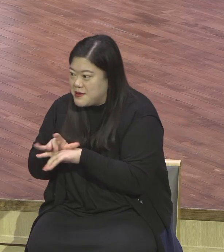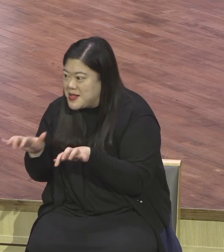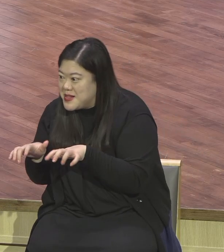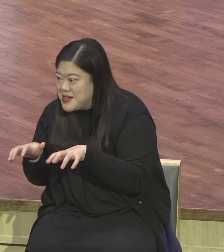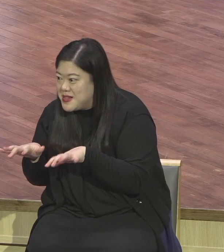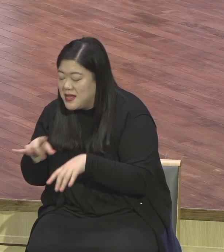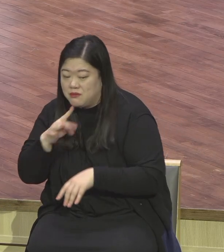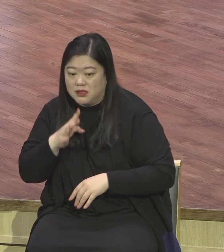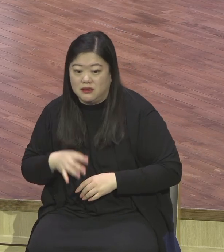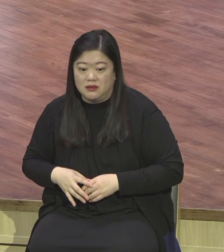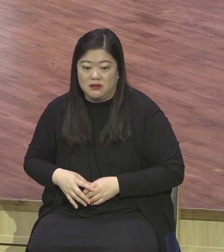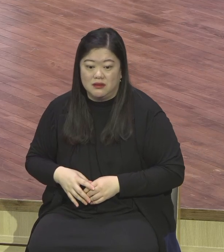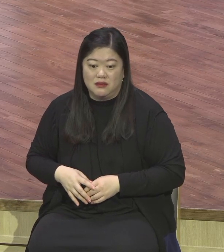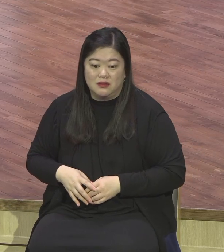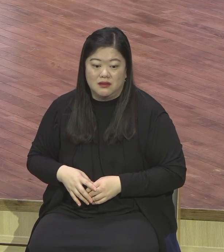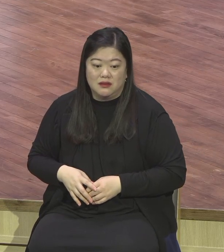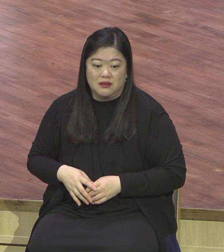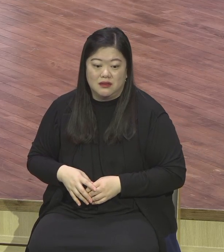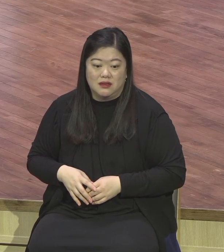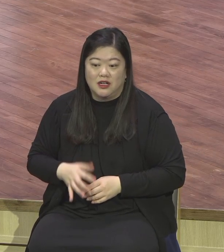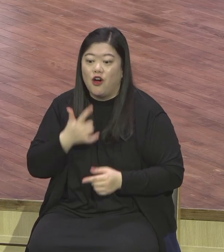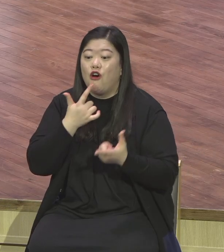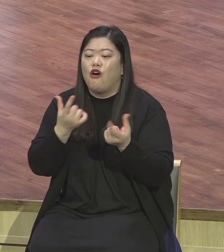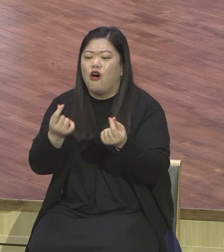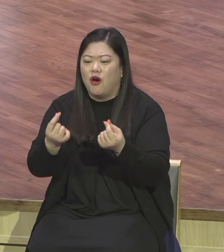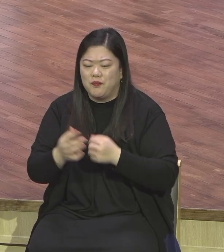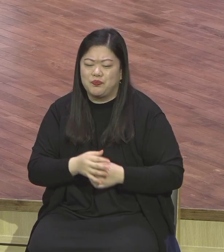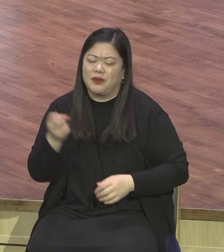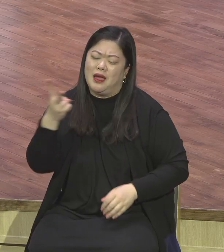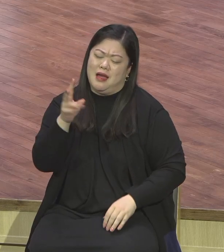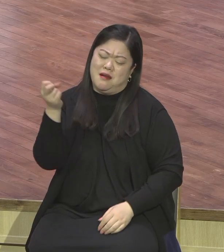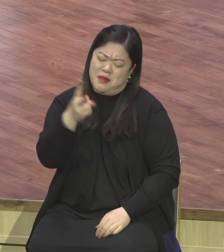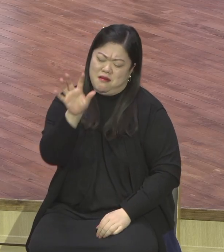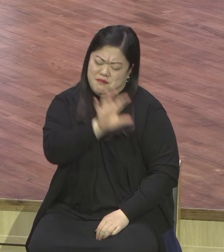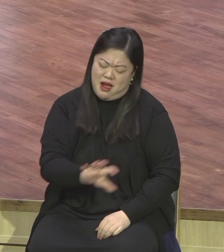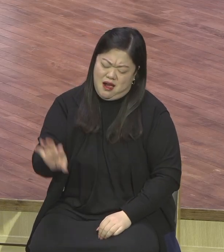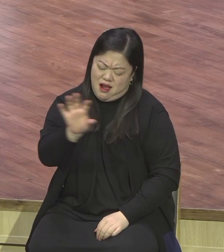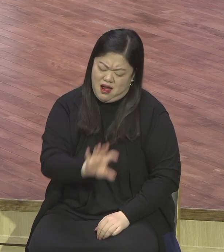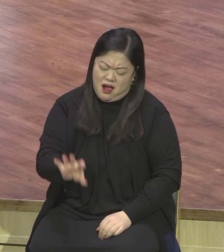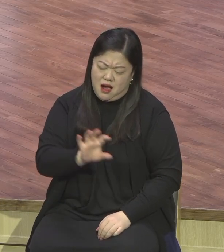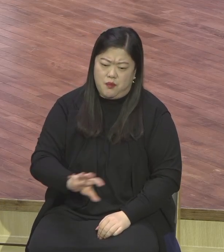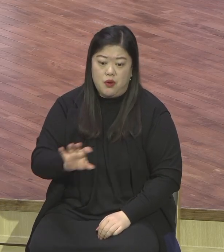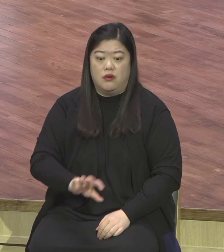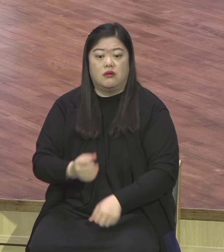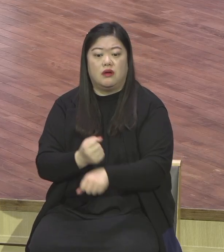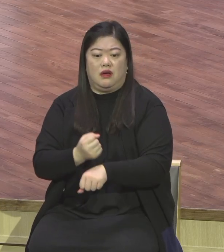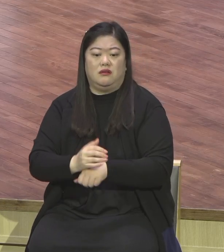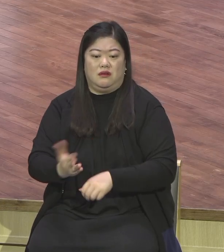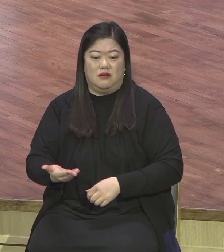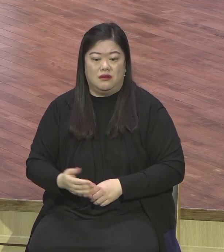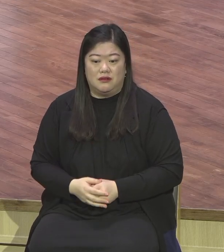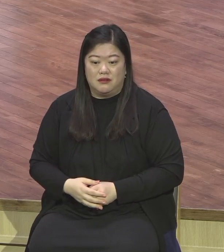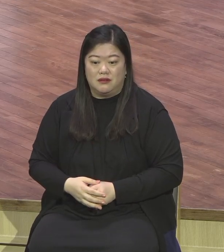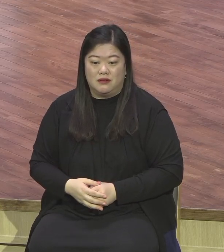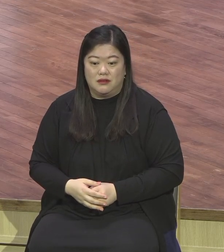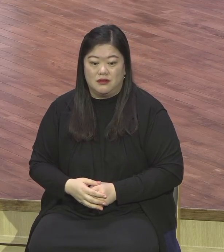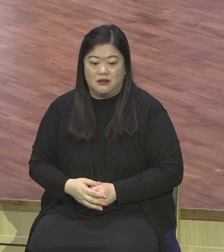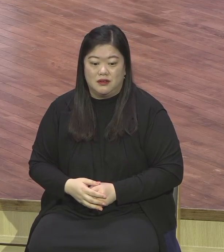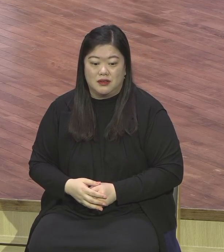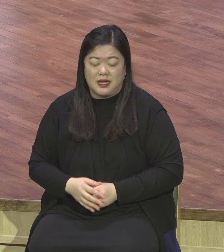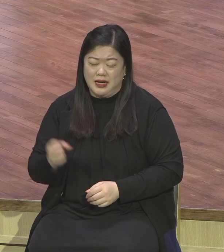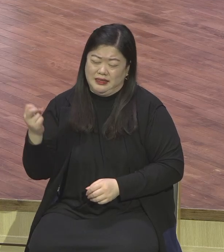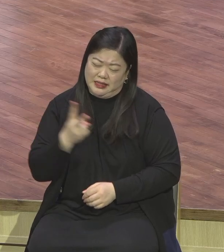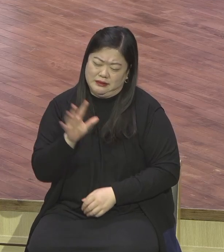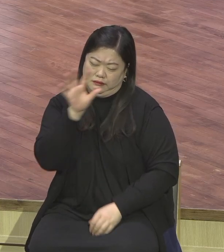반복의 중요성 영적인 삶 말씀을요 반복적으로 접하는 그것이요 장기 기억